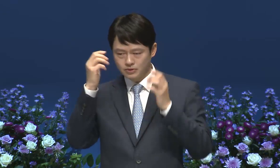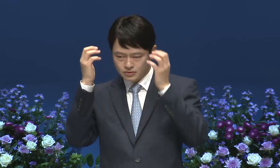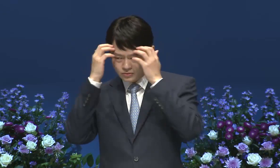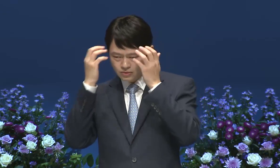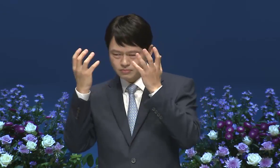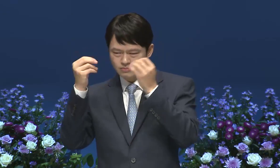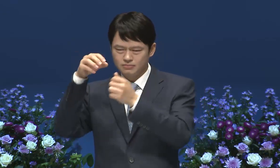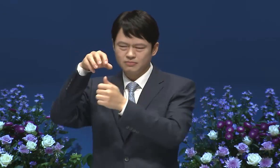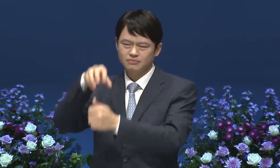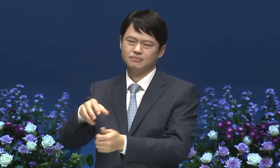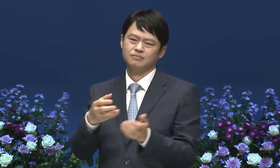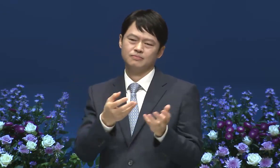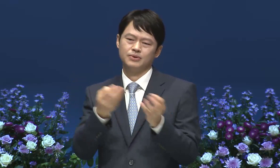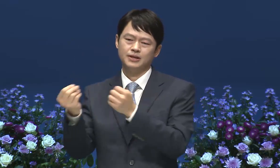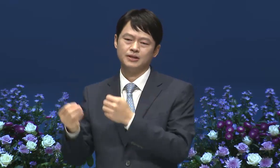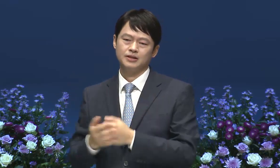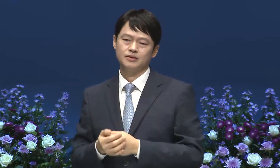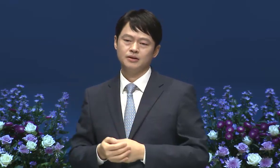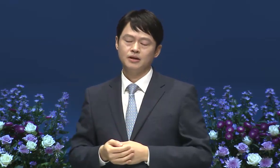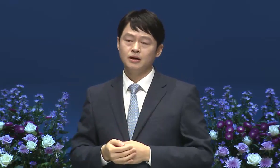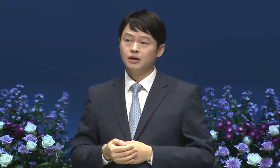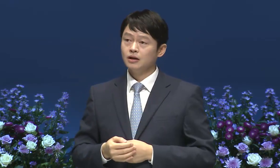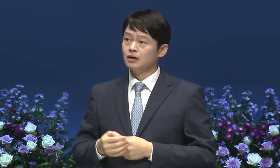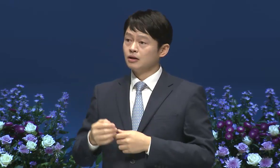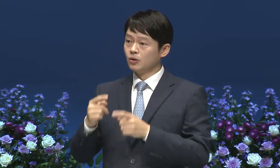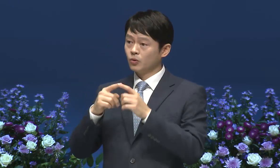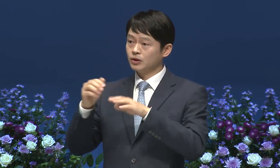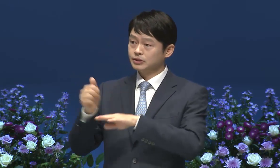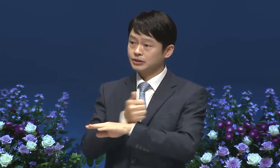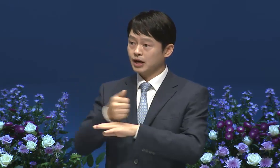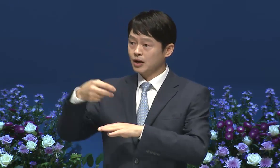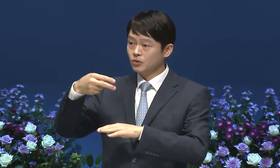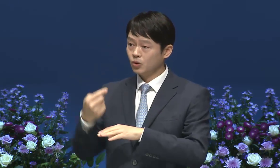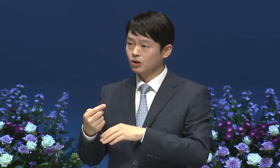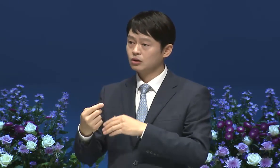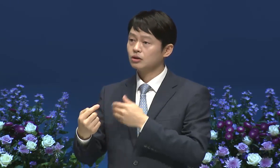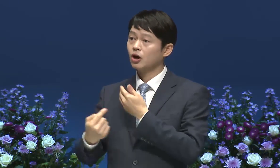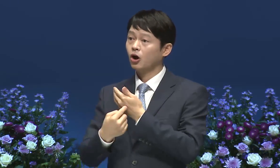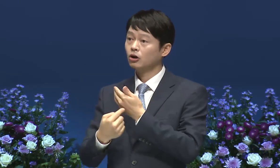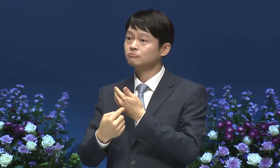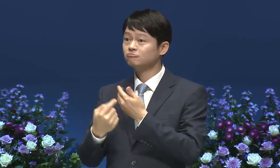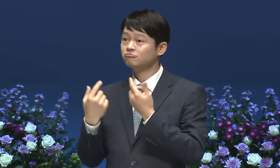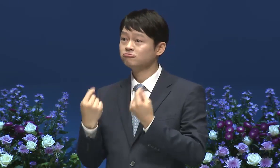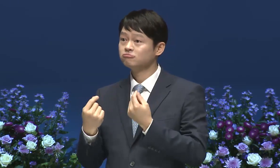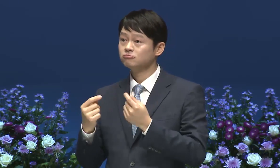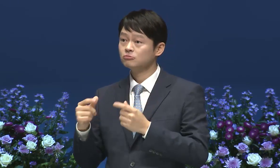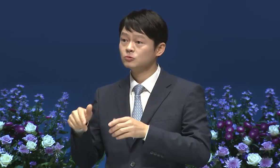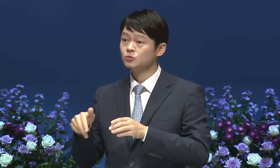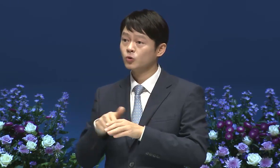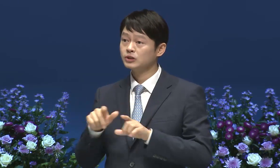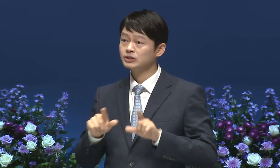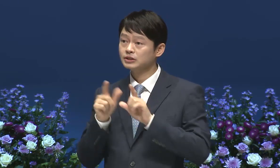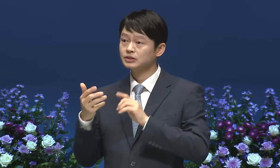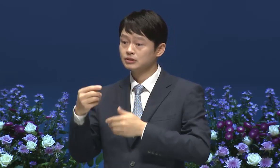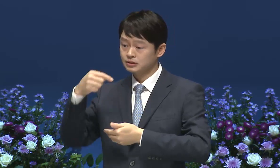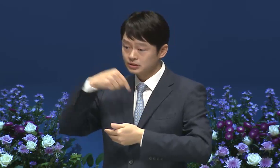지금 전 세계에는 육신적으로 정신적으로 고통받는 많은 영혼들이 있습니다. 그리고 교회를